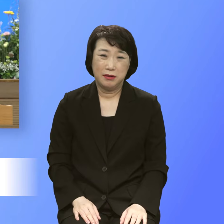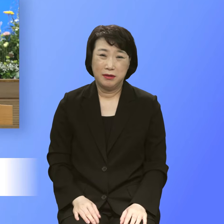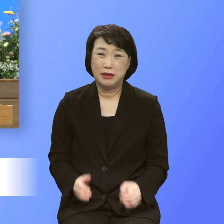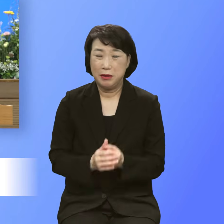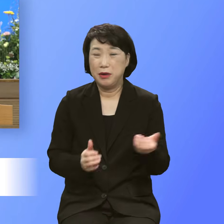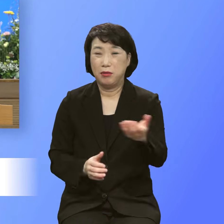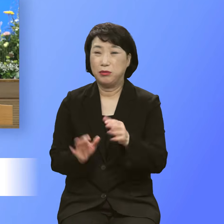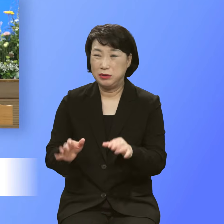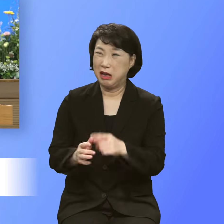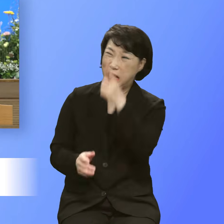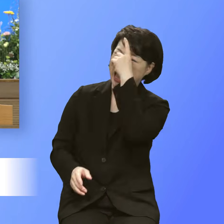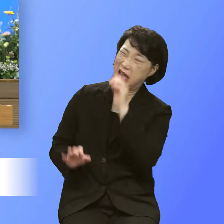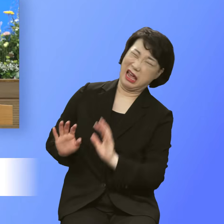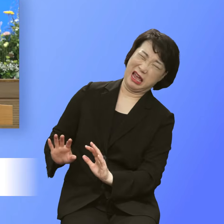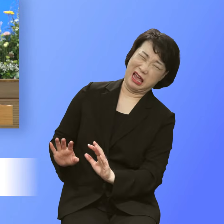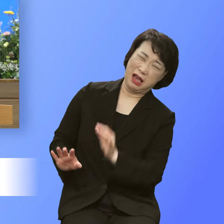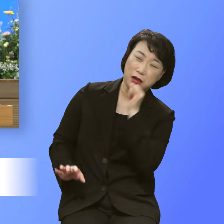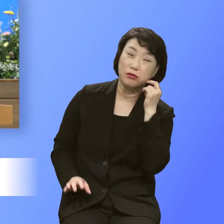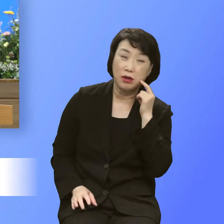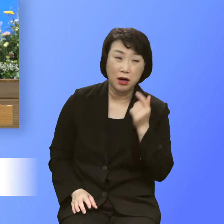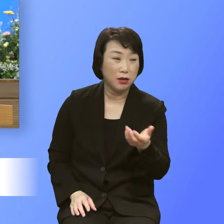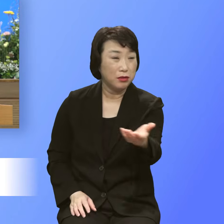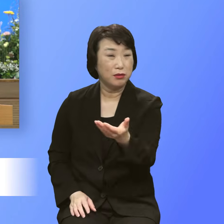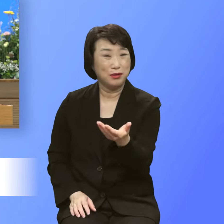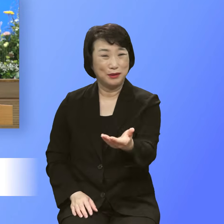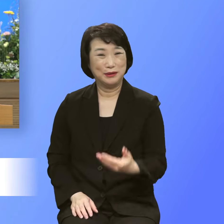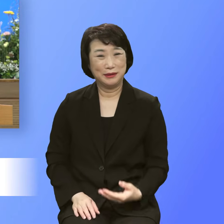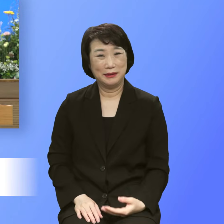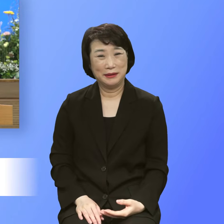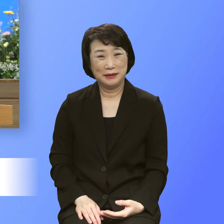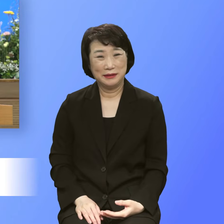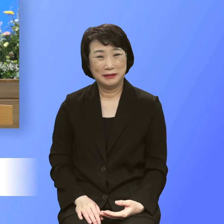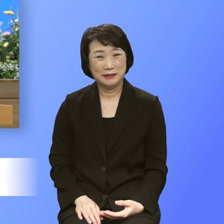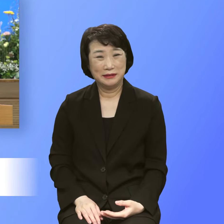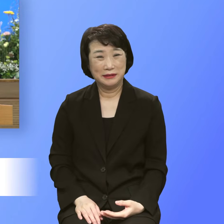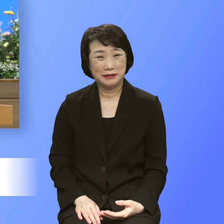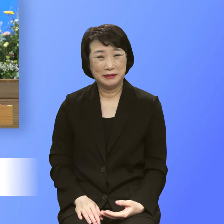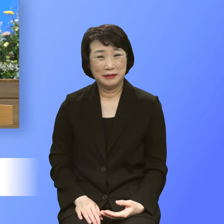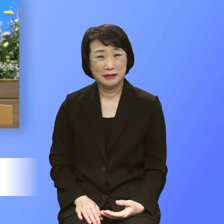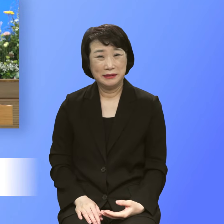그래도 끝까지 버틸 거야. 응?